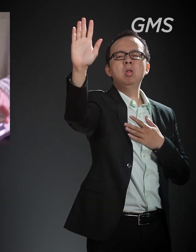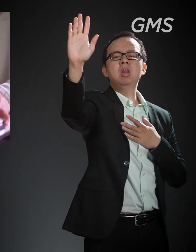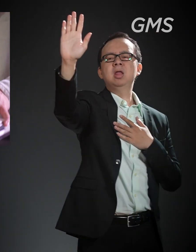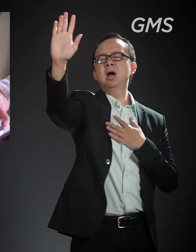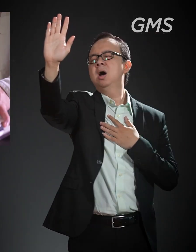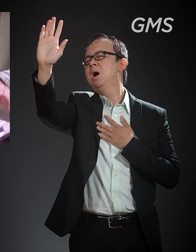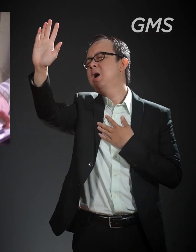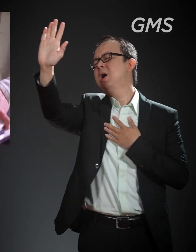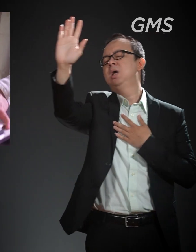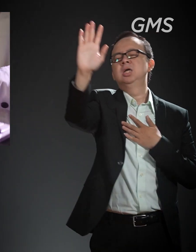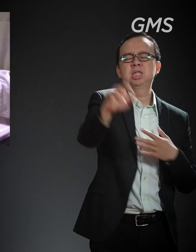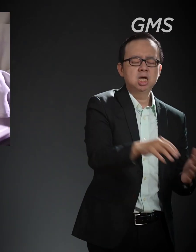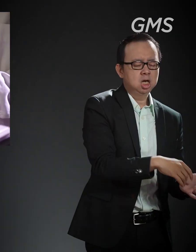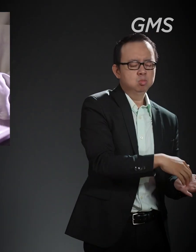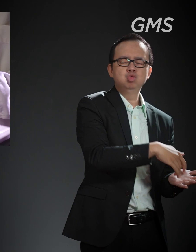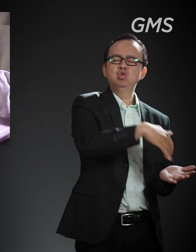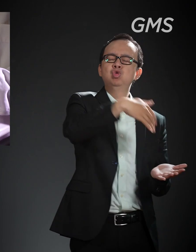Kau yang